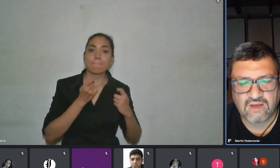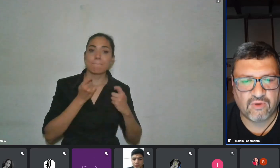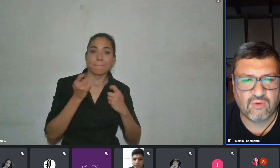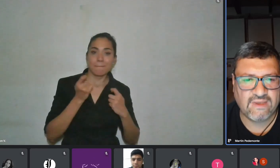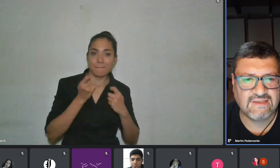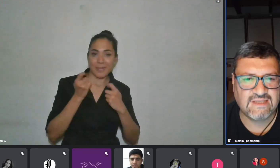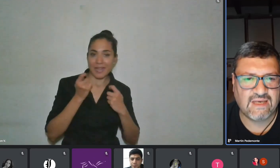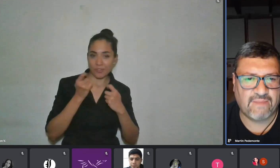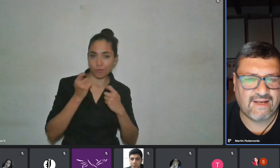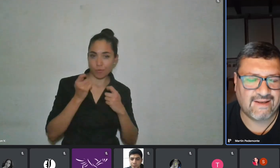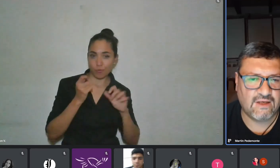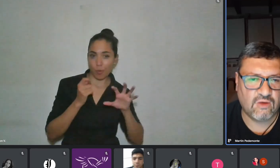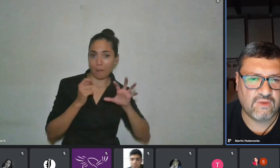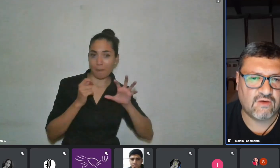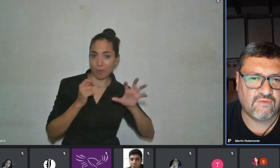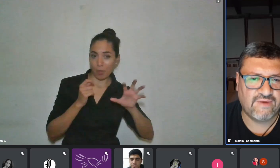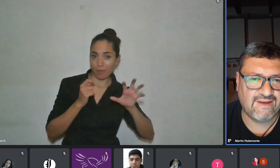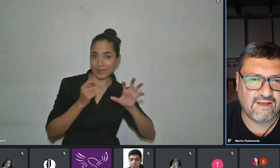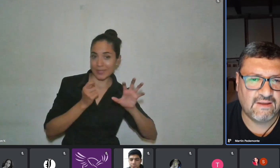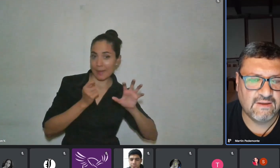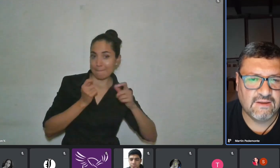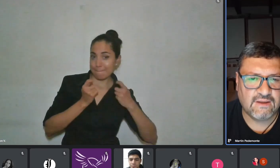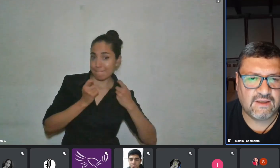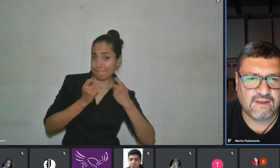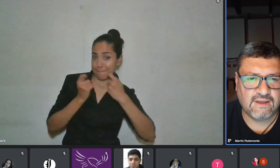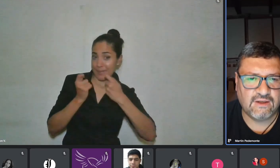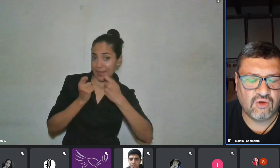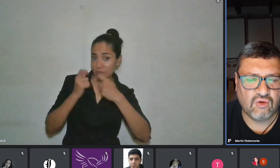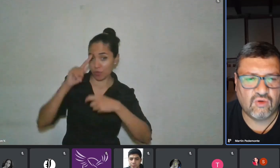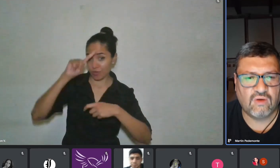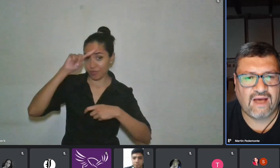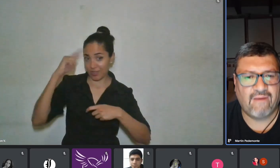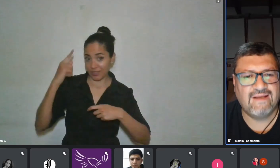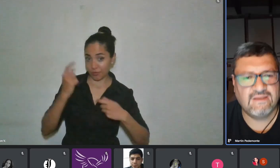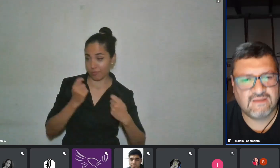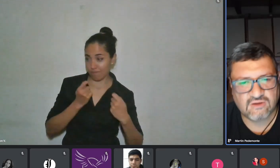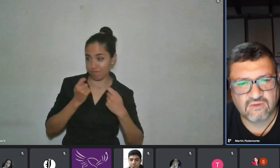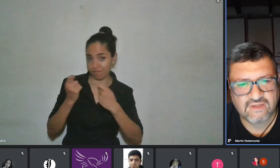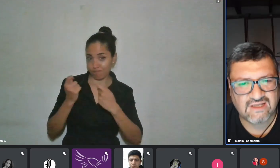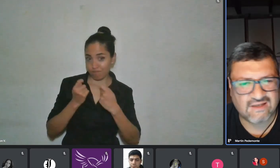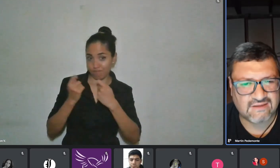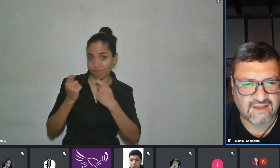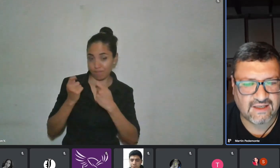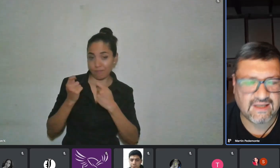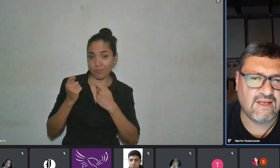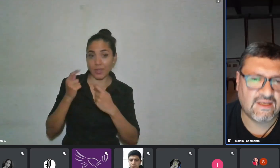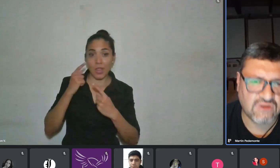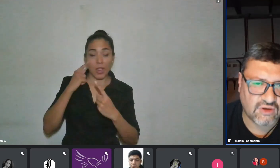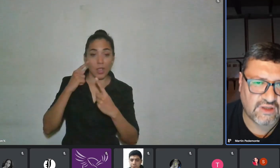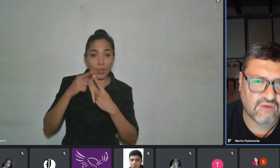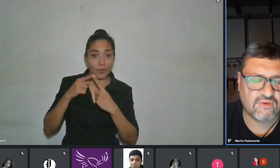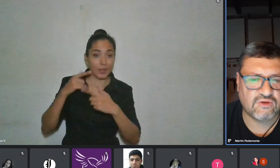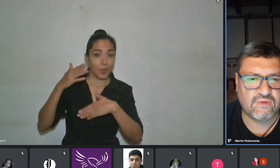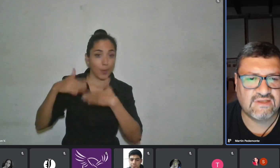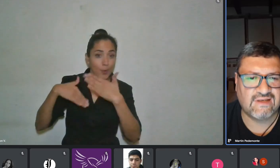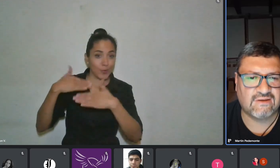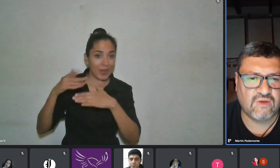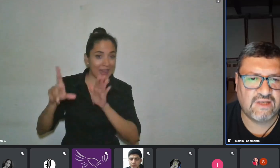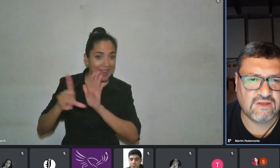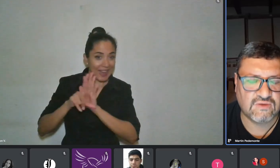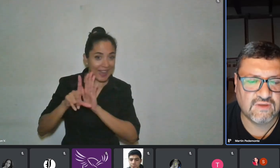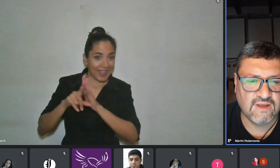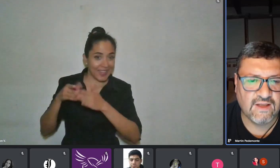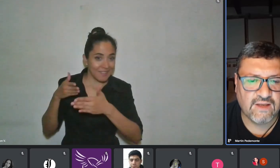de una provincia para que el gobierno federal no avance sobre ciertas legislaciones o sobre